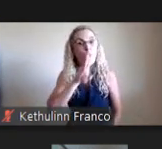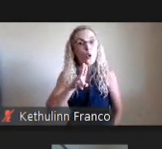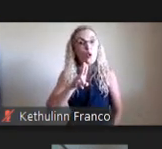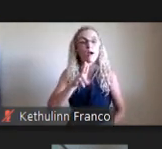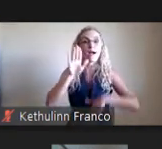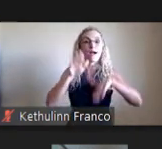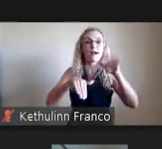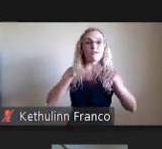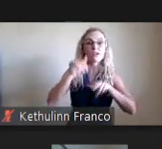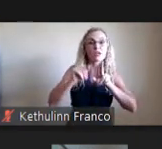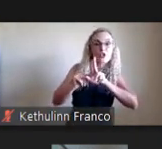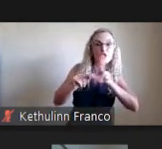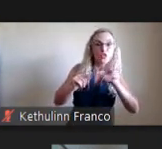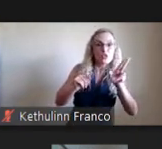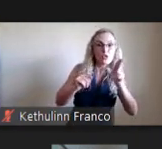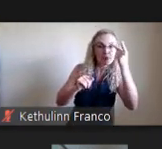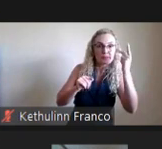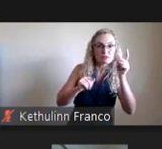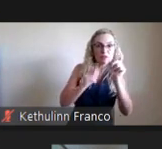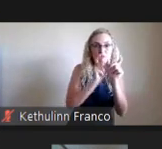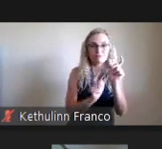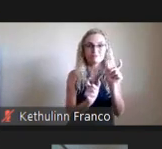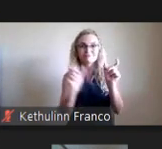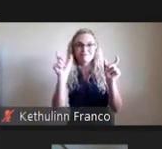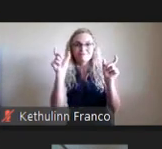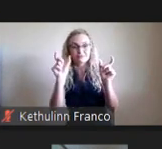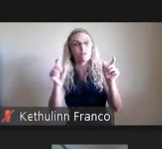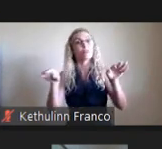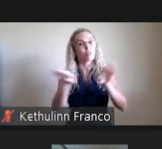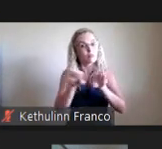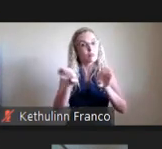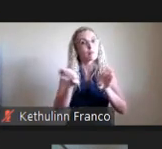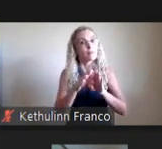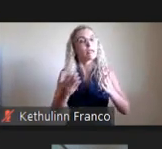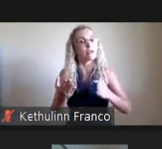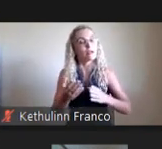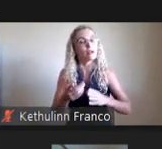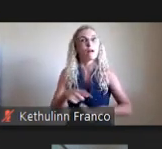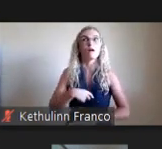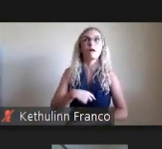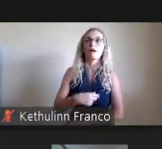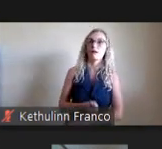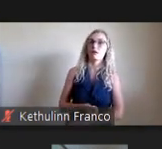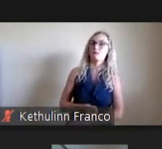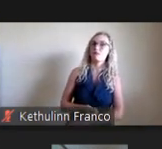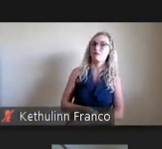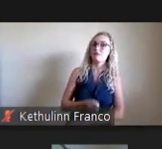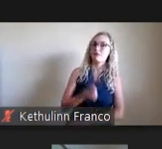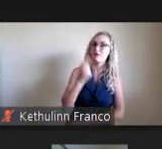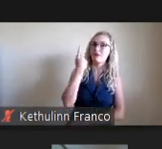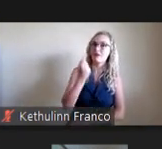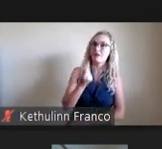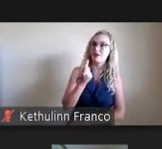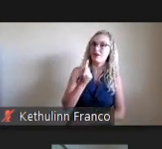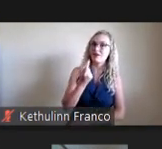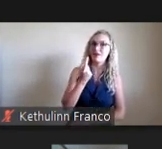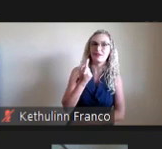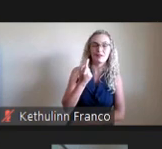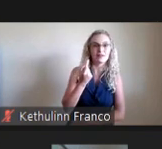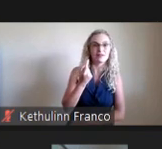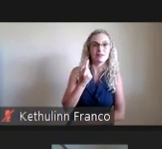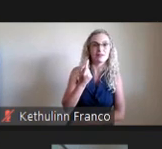conceito, então, para nós também, né, como ouvintes, eles não tem sentido nenhum,